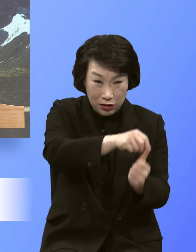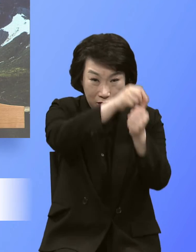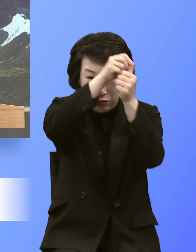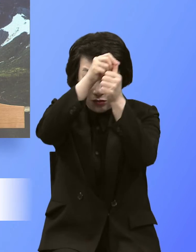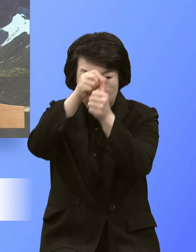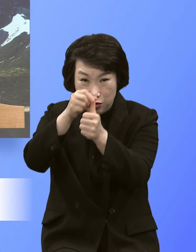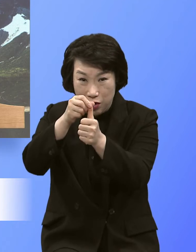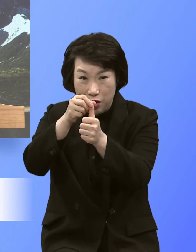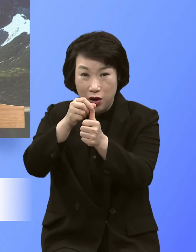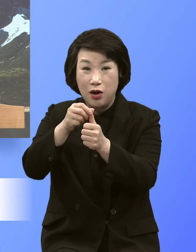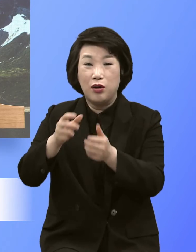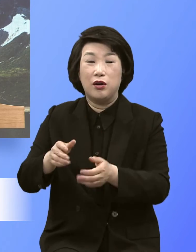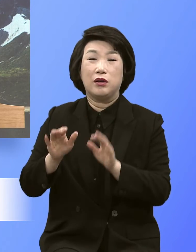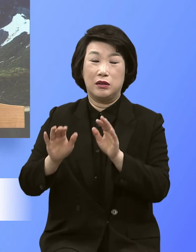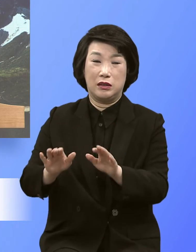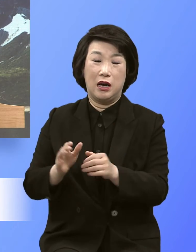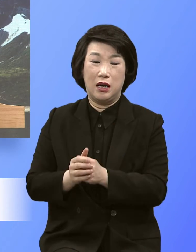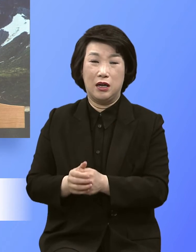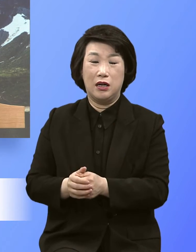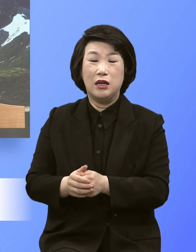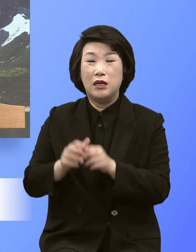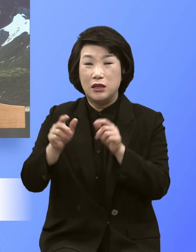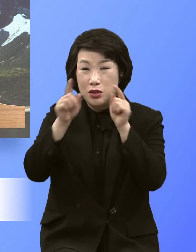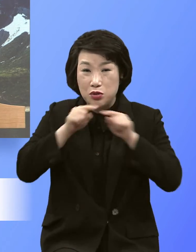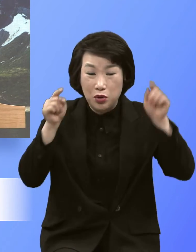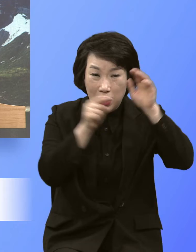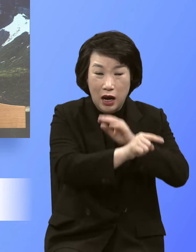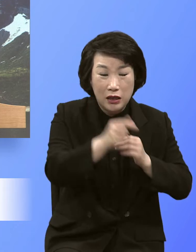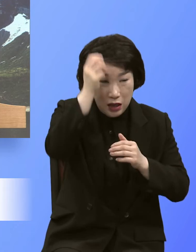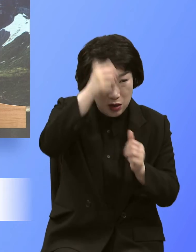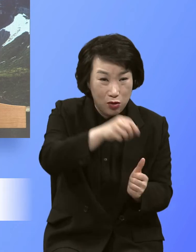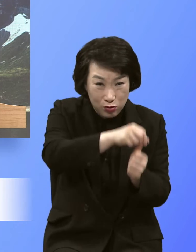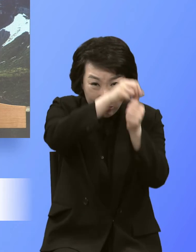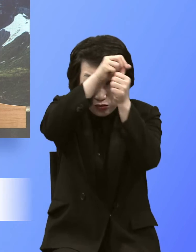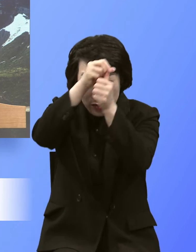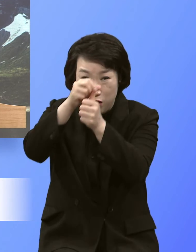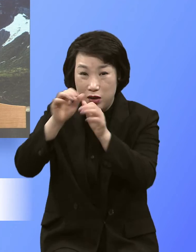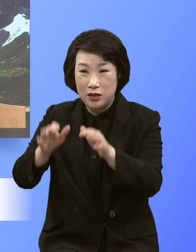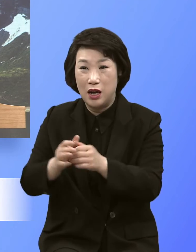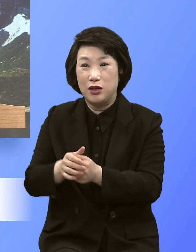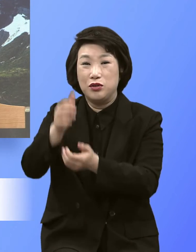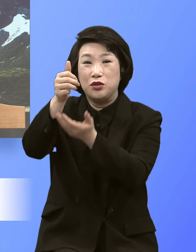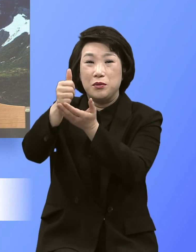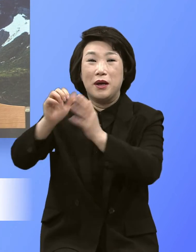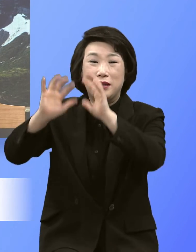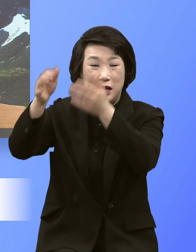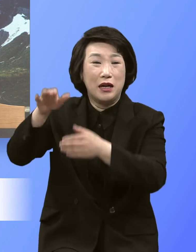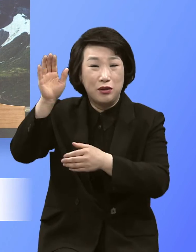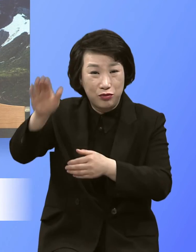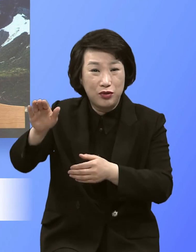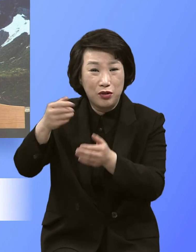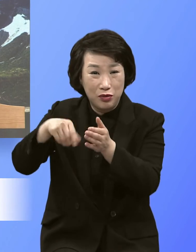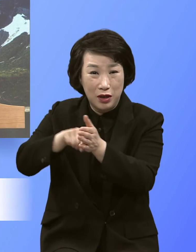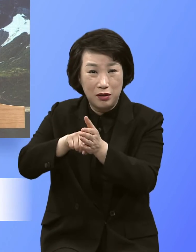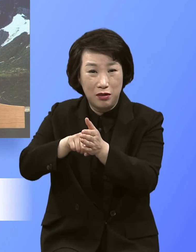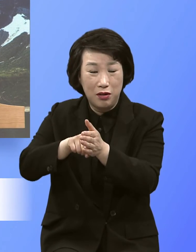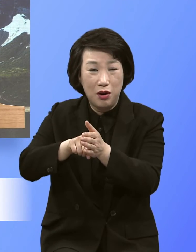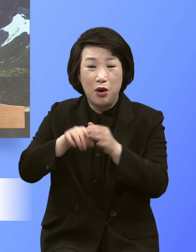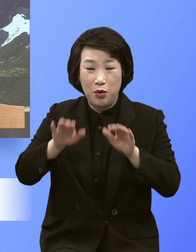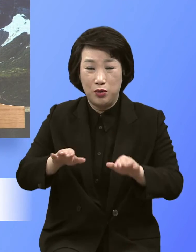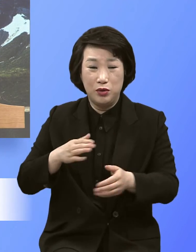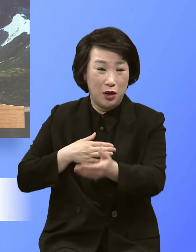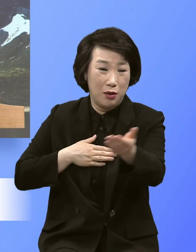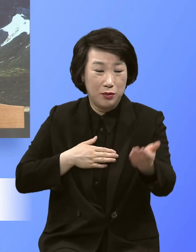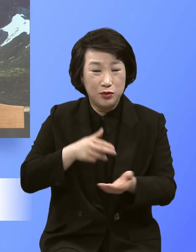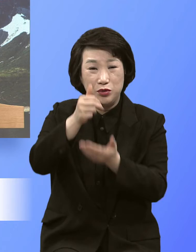위에 올려놓고 지옥 갈 내 영혼을 끄집어 올려서 질서 위에 올려놓고 오늘 주님과